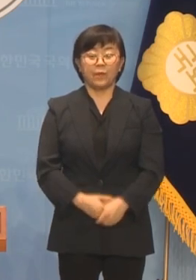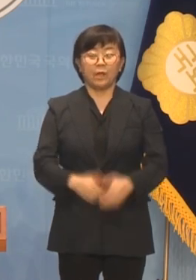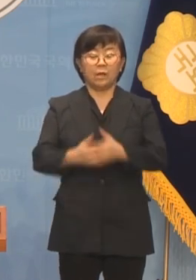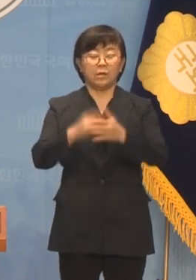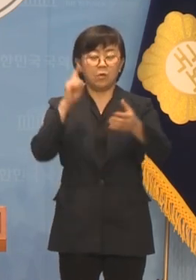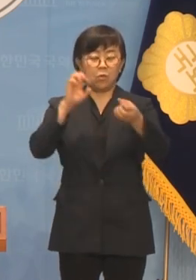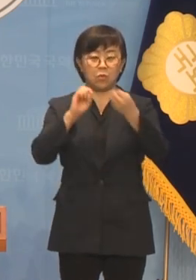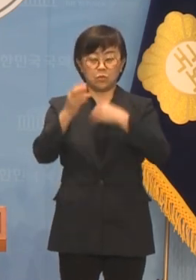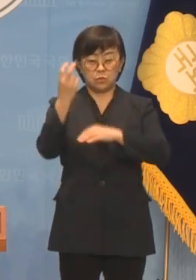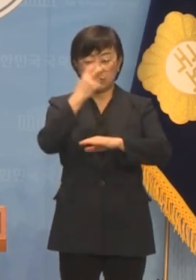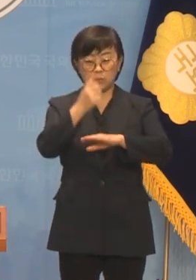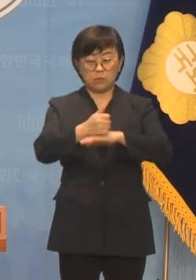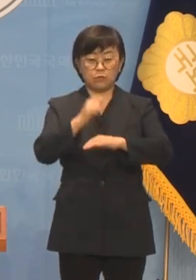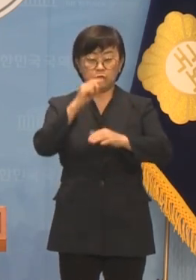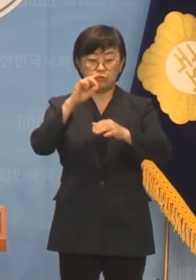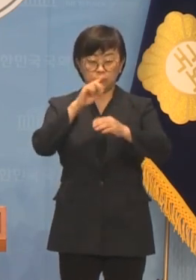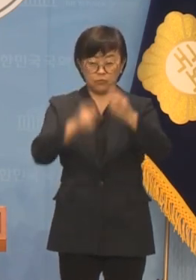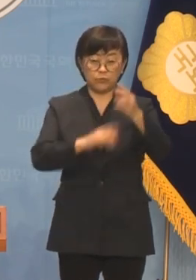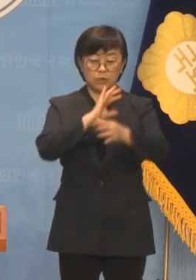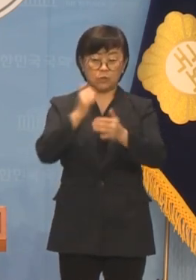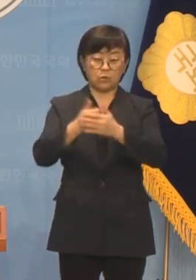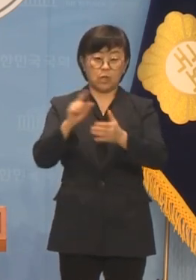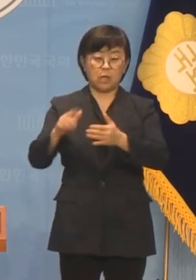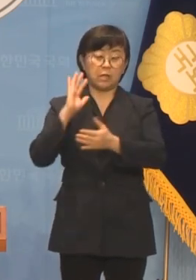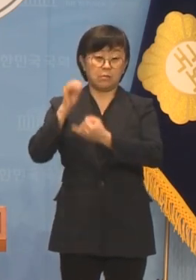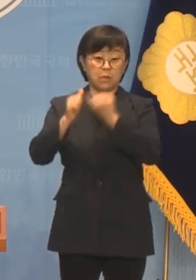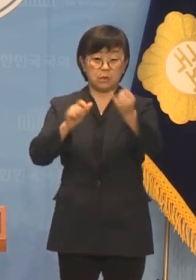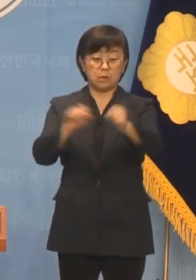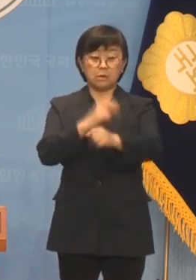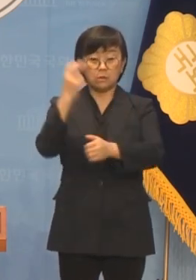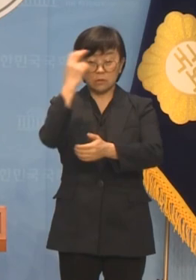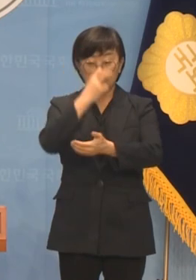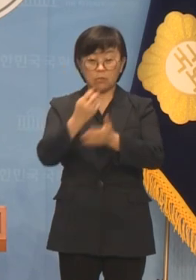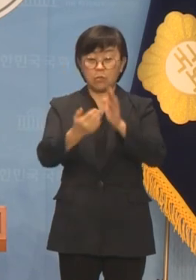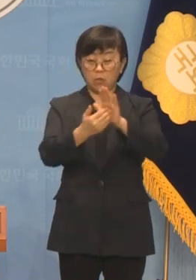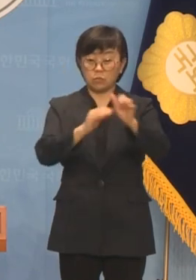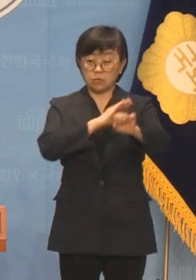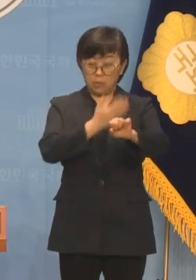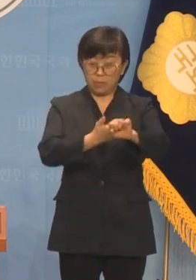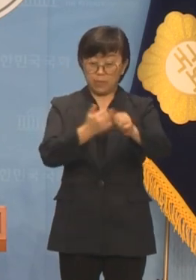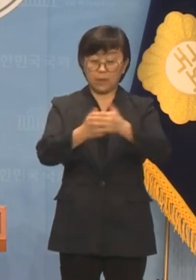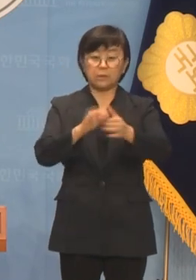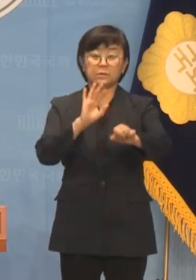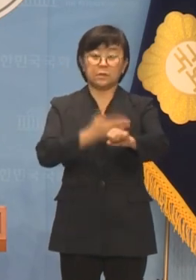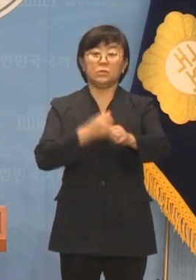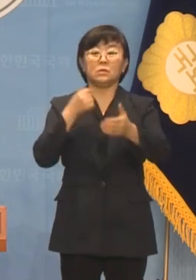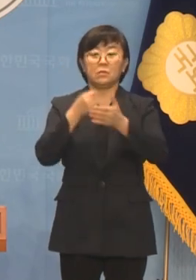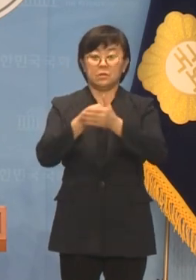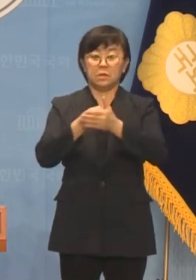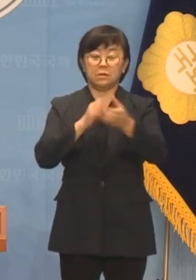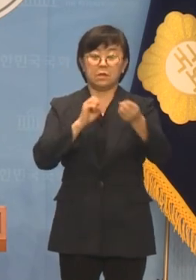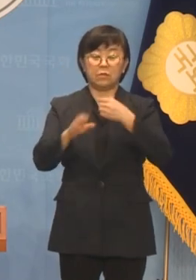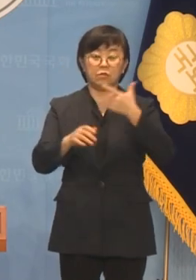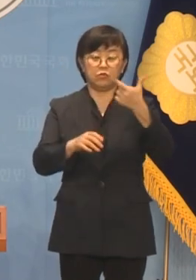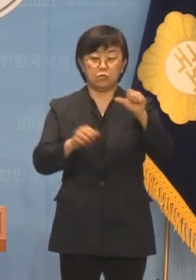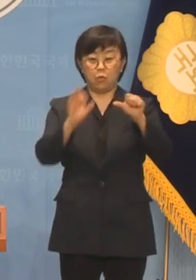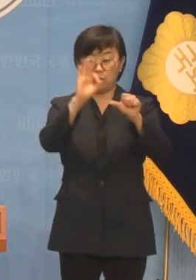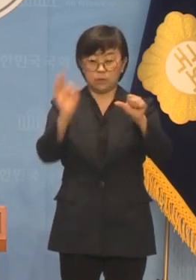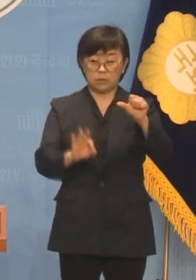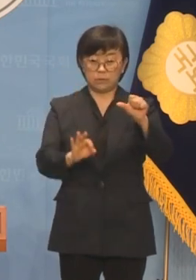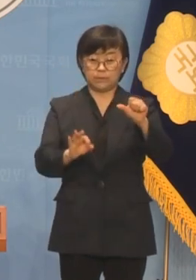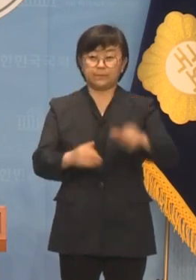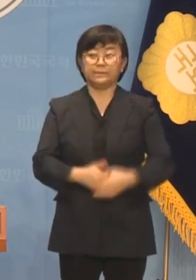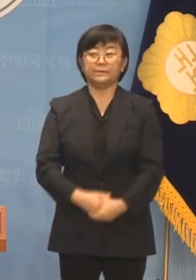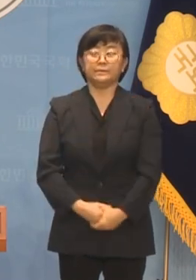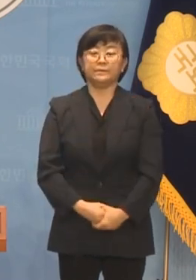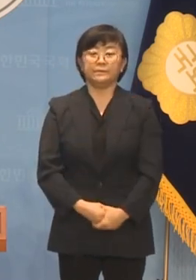여론조사에 따르면 윤석열 대통령의 김건희 특검 거부권 행사가 잘못한 결정이라는 응답이 65%에